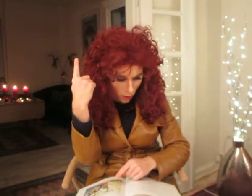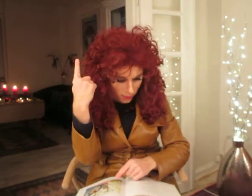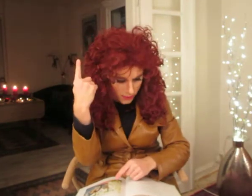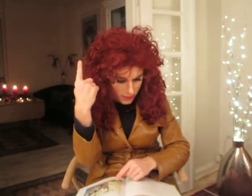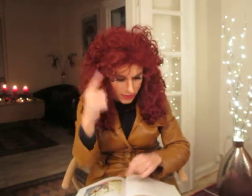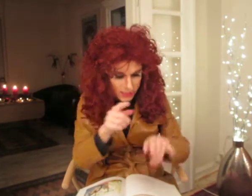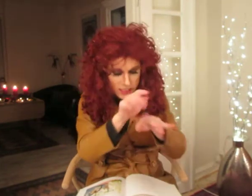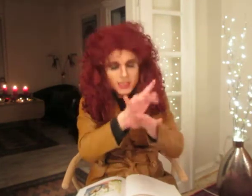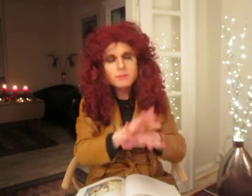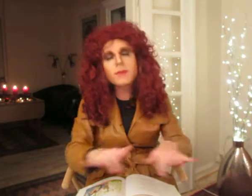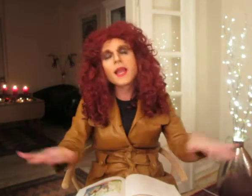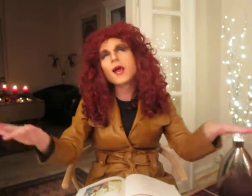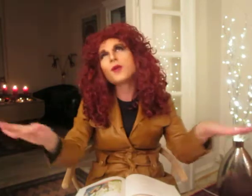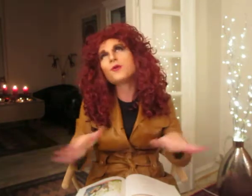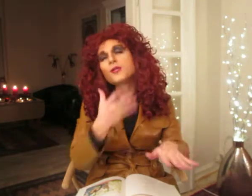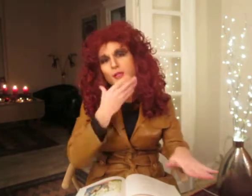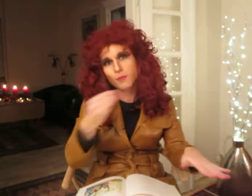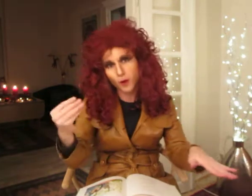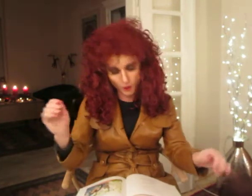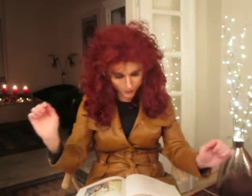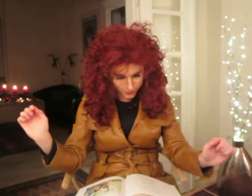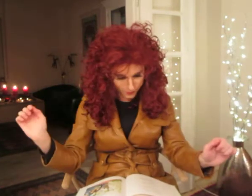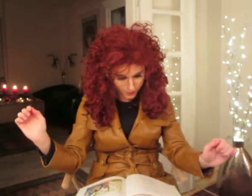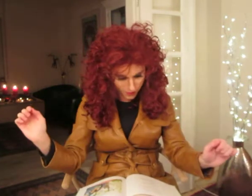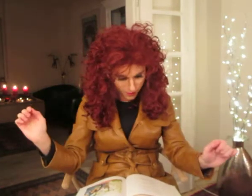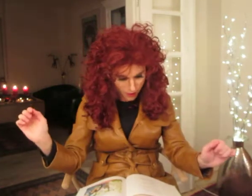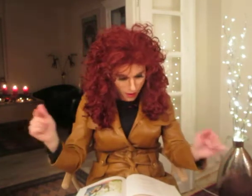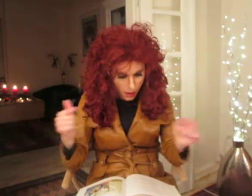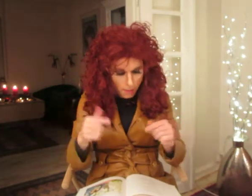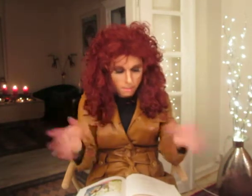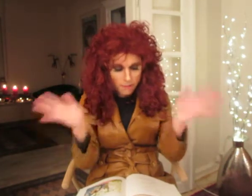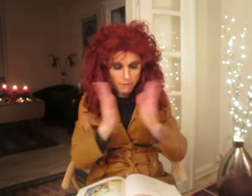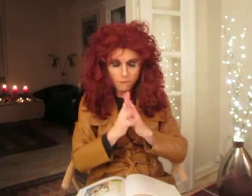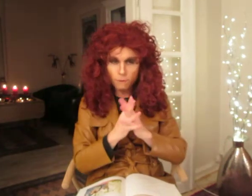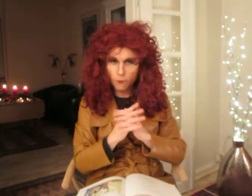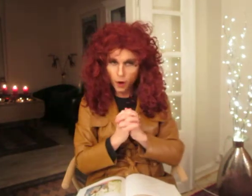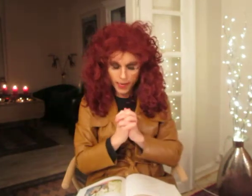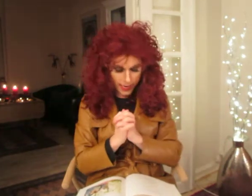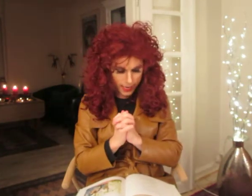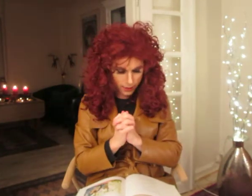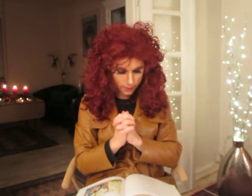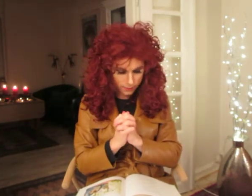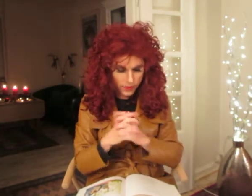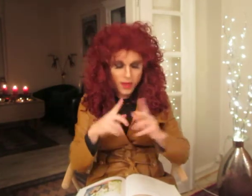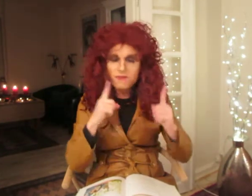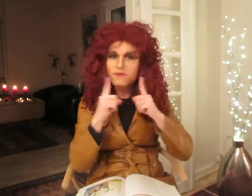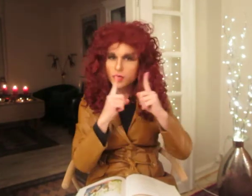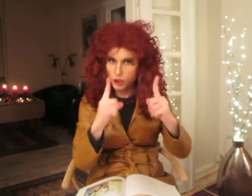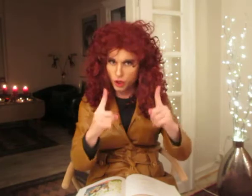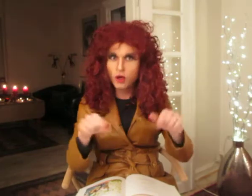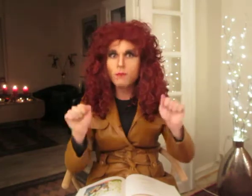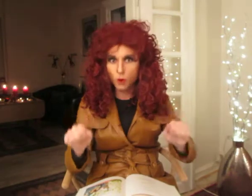Spiller nu så smukt! Med folde hænder! Vi sønne må!